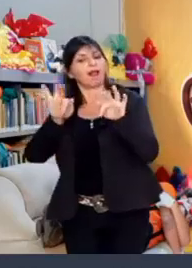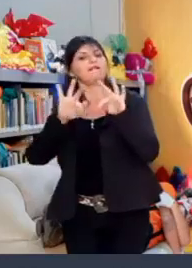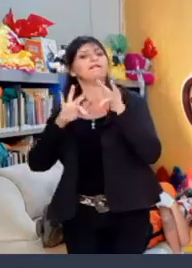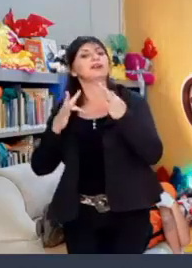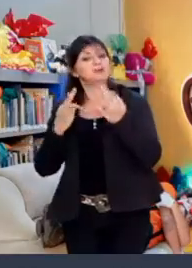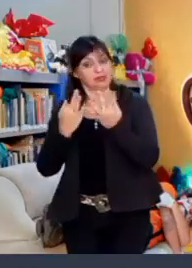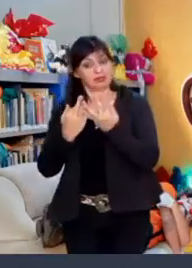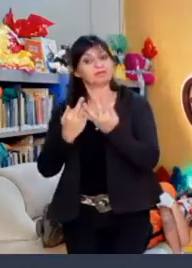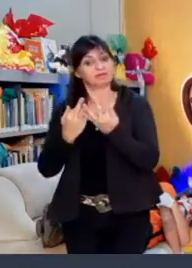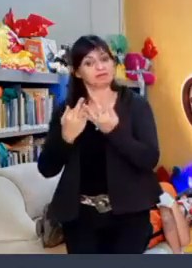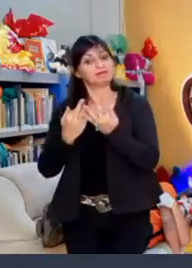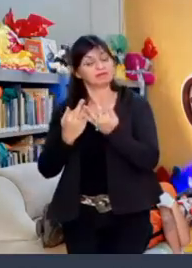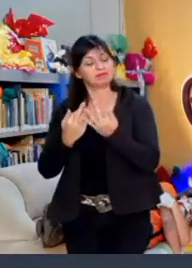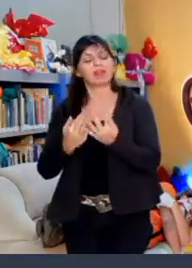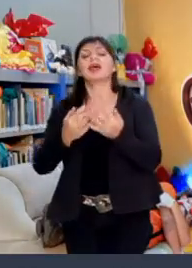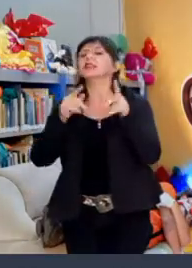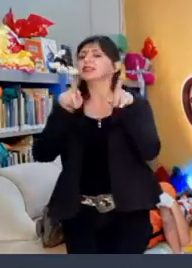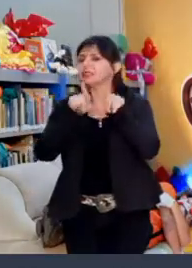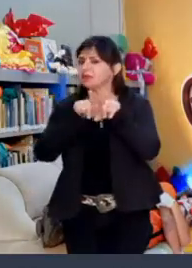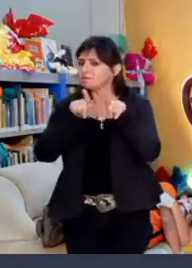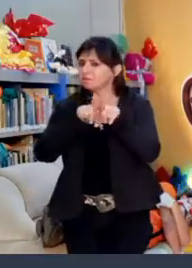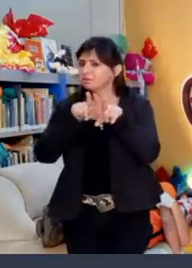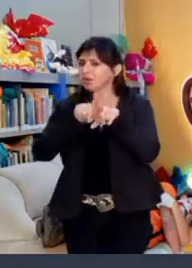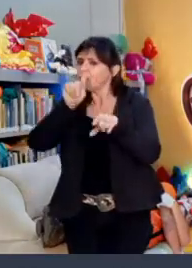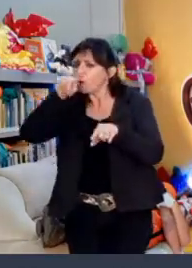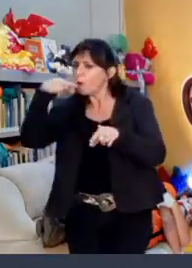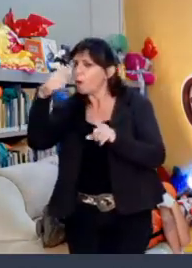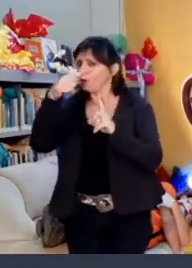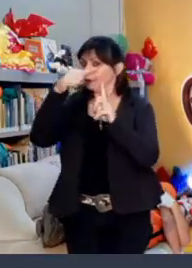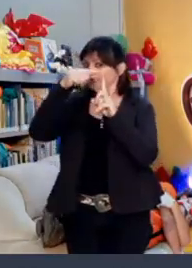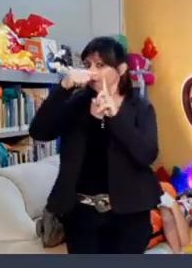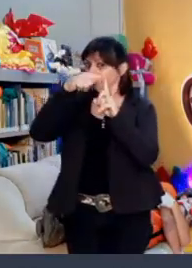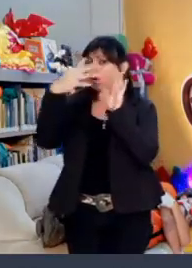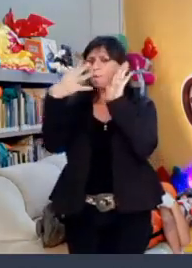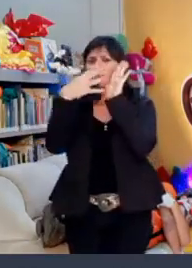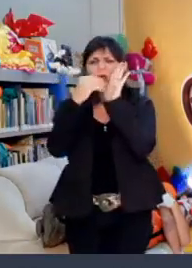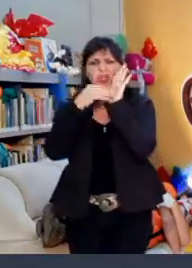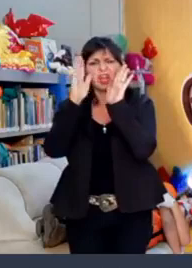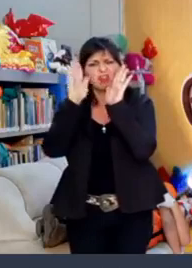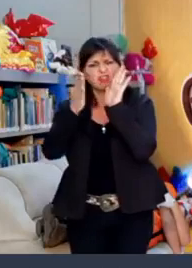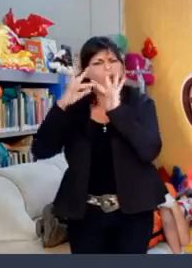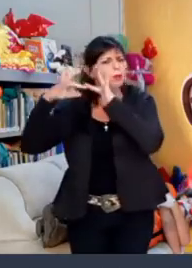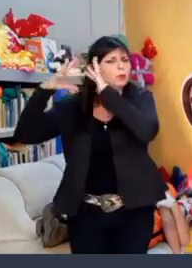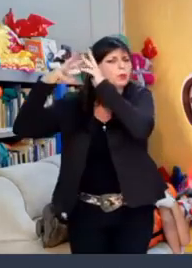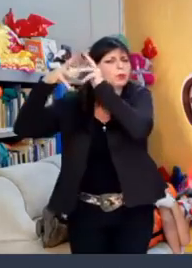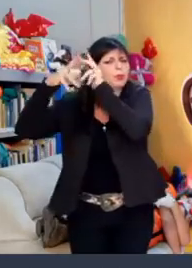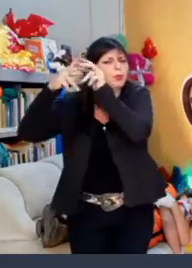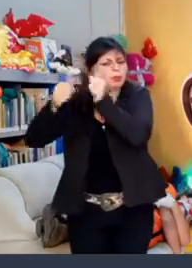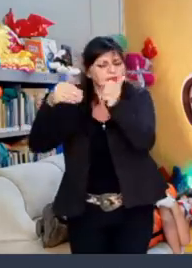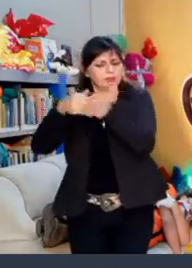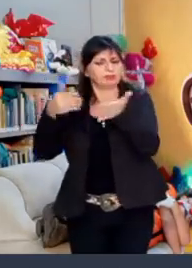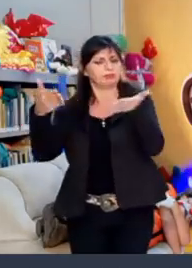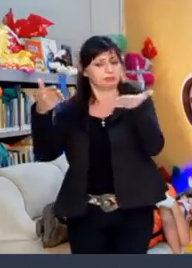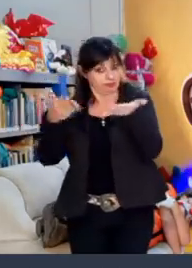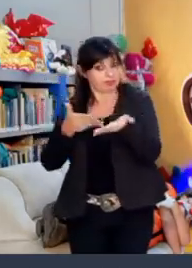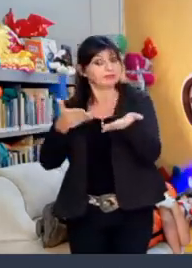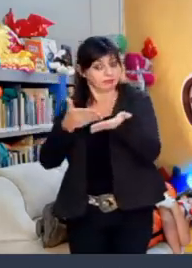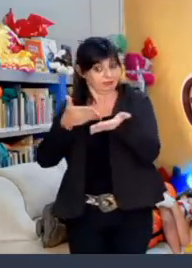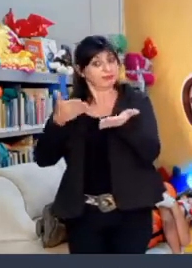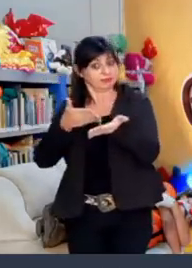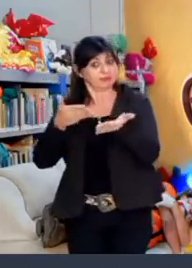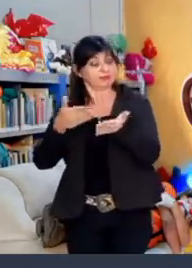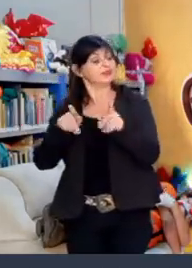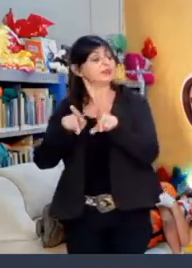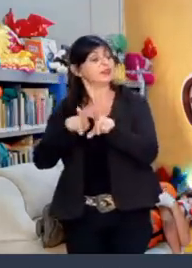Outra tradição que acabou se tornando de várias etnias, pessoal,